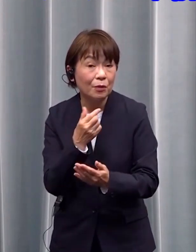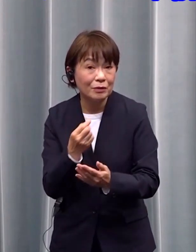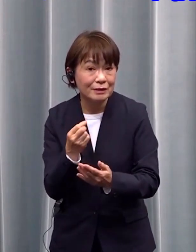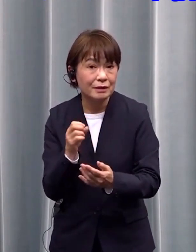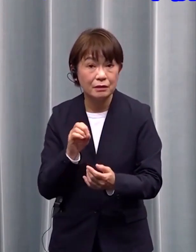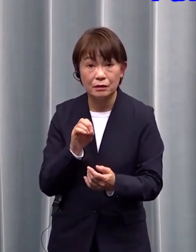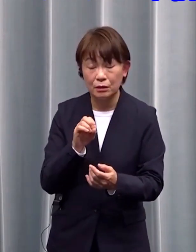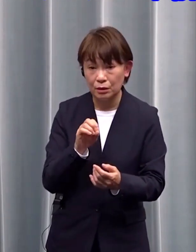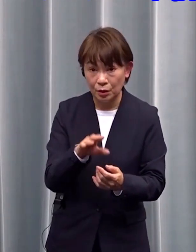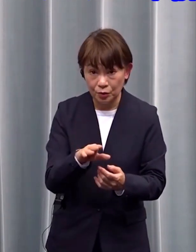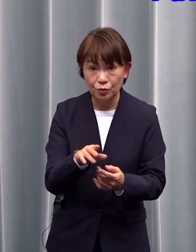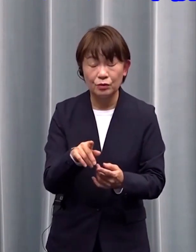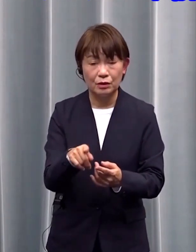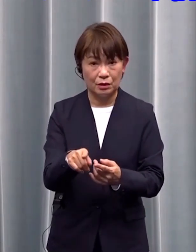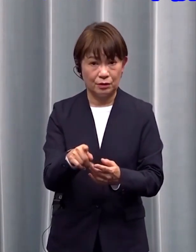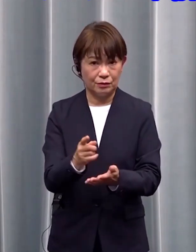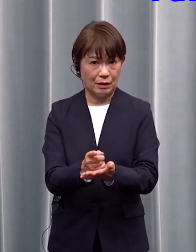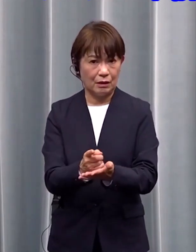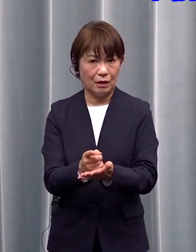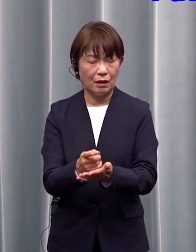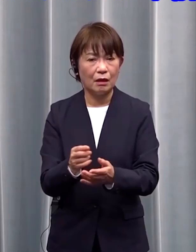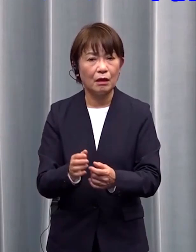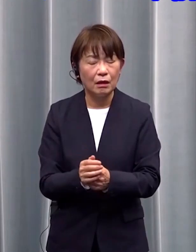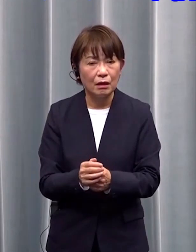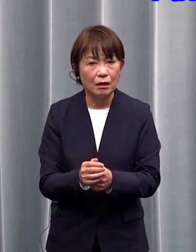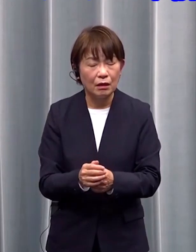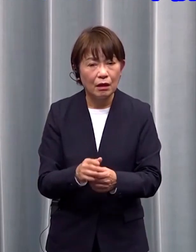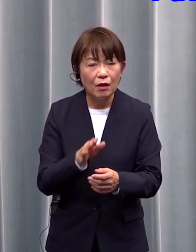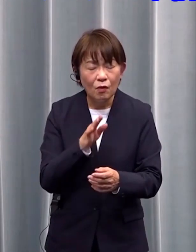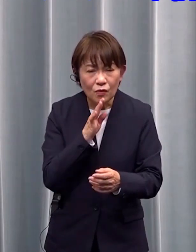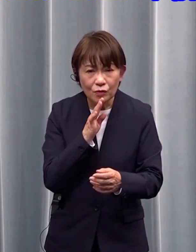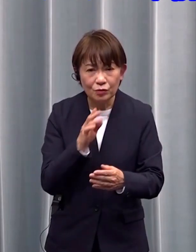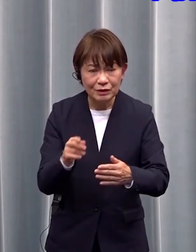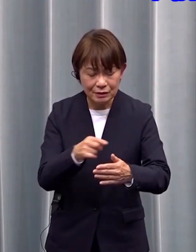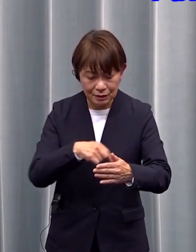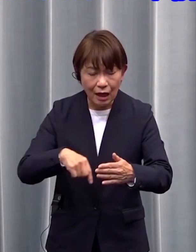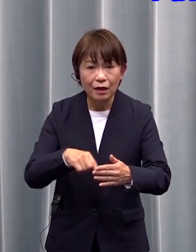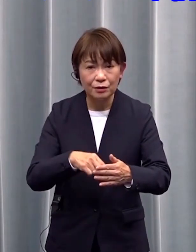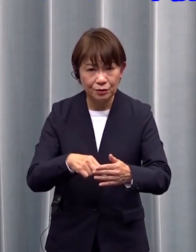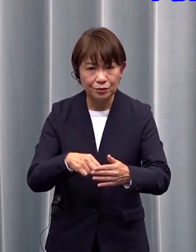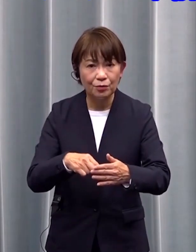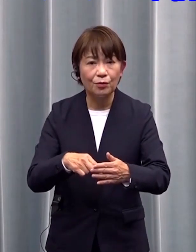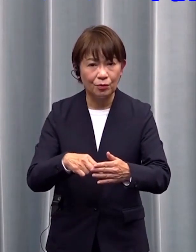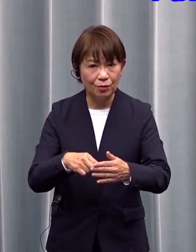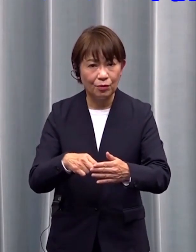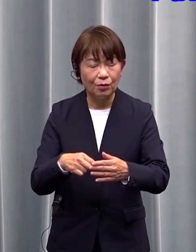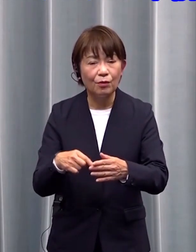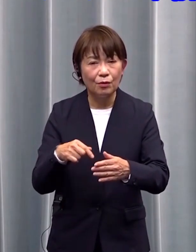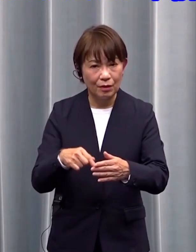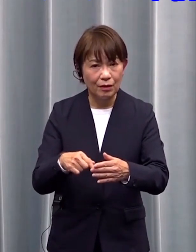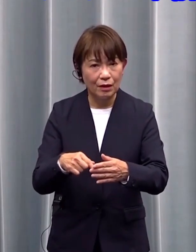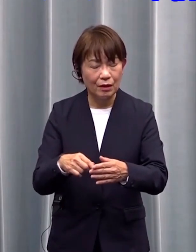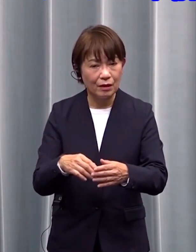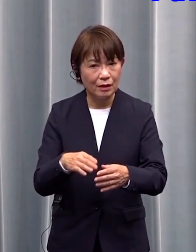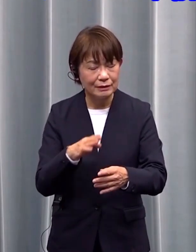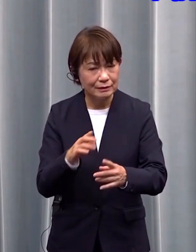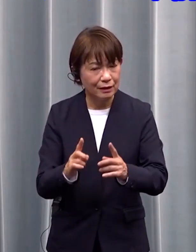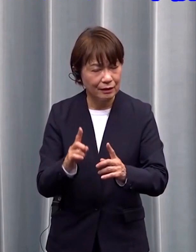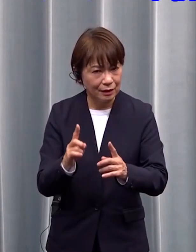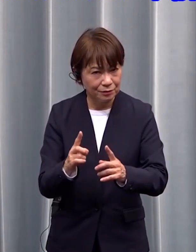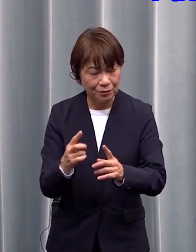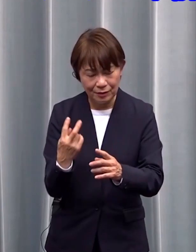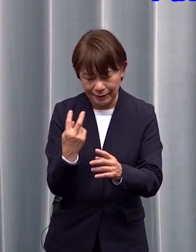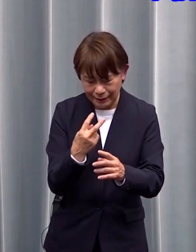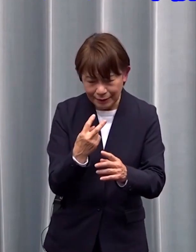あ、その回数を、まあ、生々しく聞くような、そういう本当にショックを受けたというあの被害者の話も出ております。なので、やはりね、この